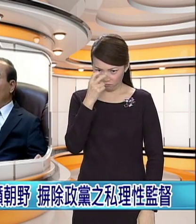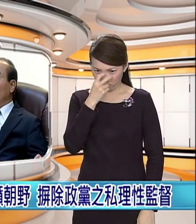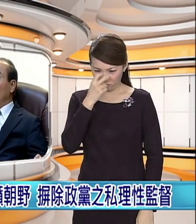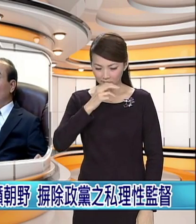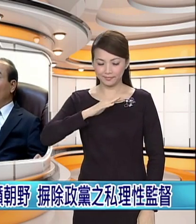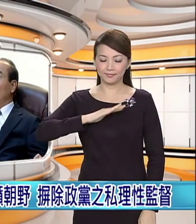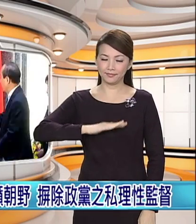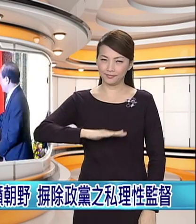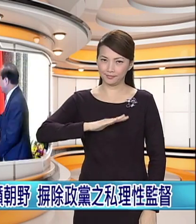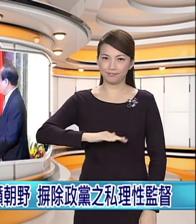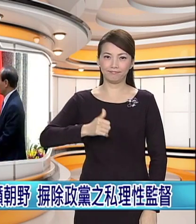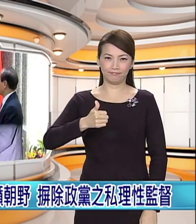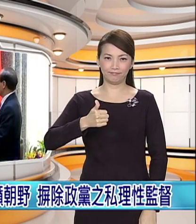督。